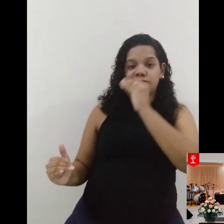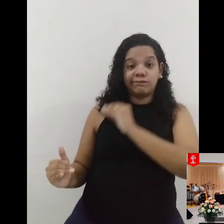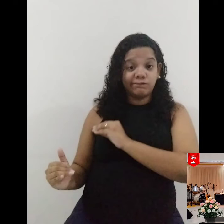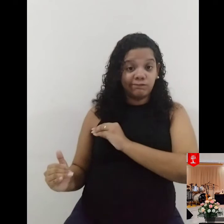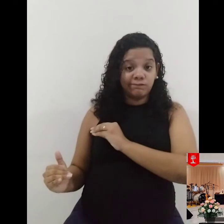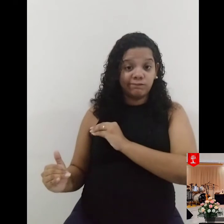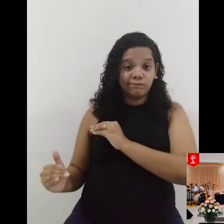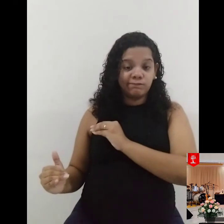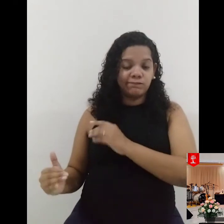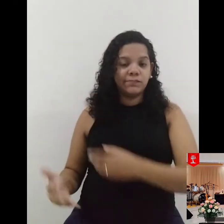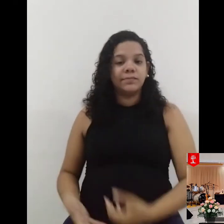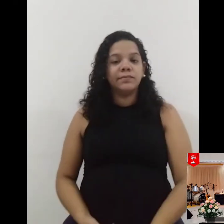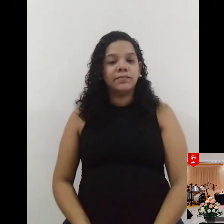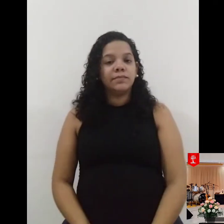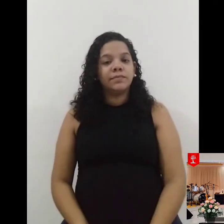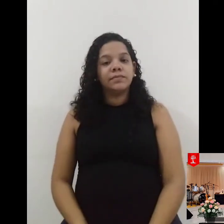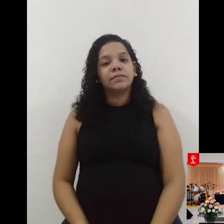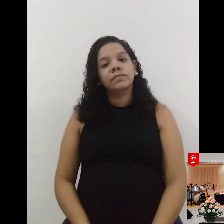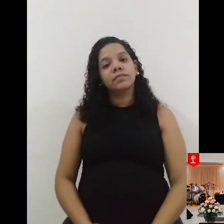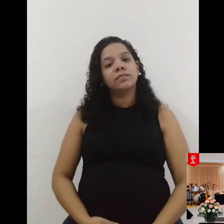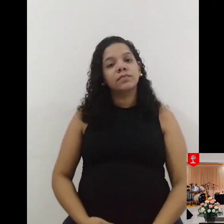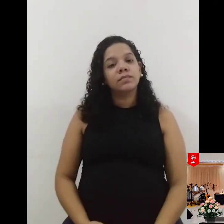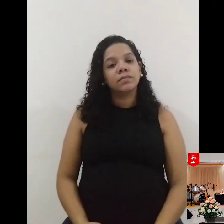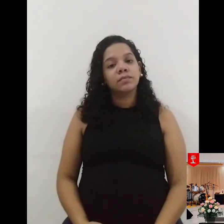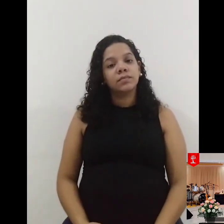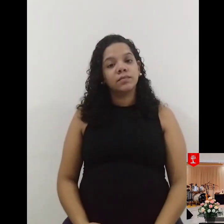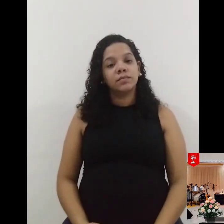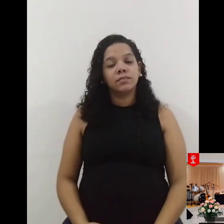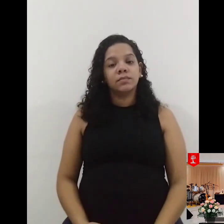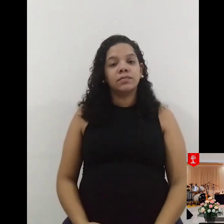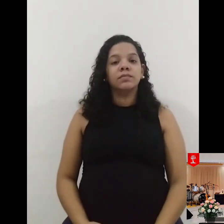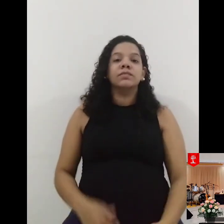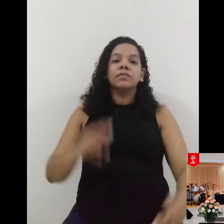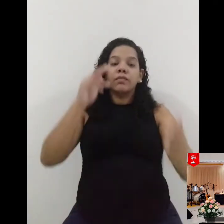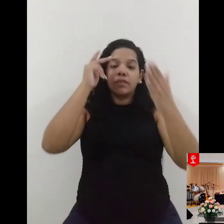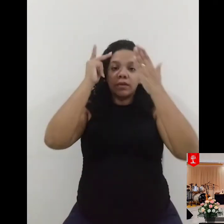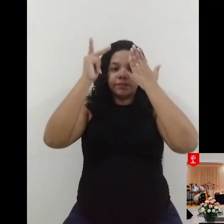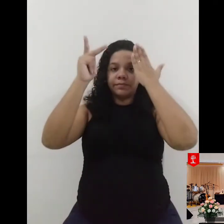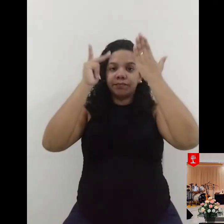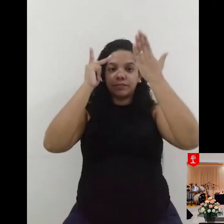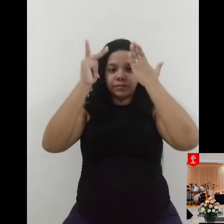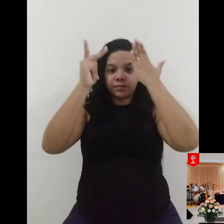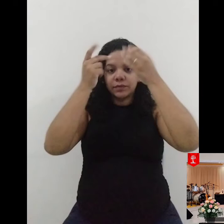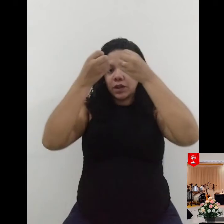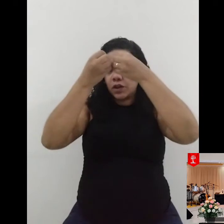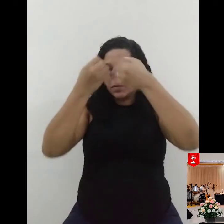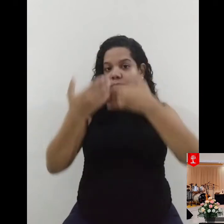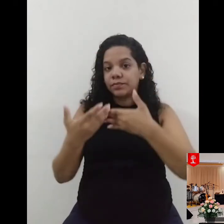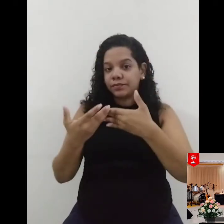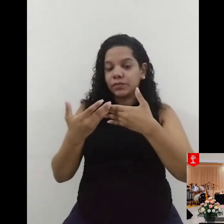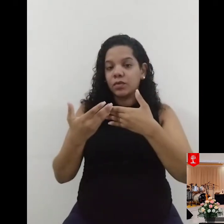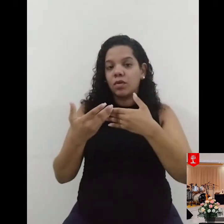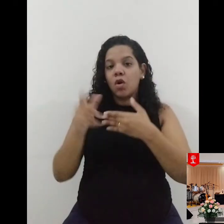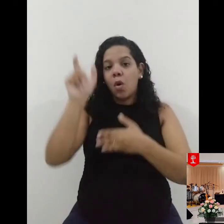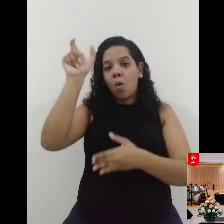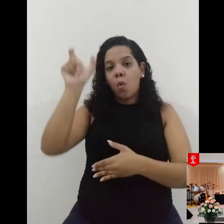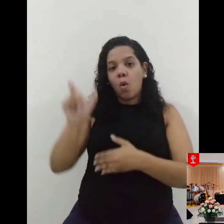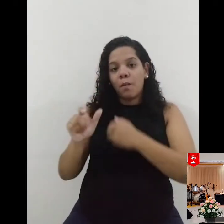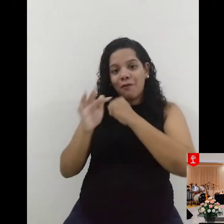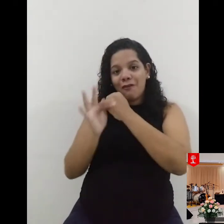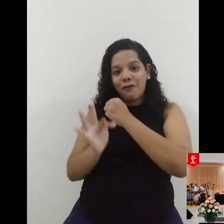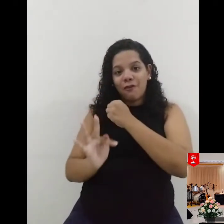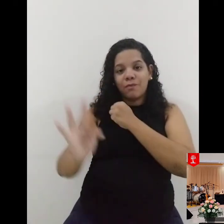um grupo de religiosos, ou um grupo religioso no tempo de